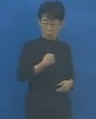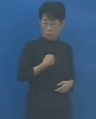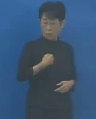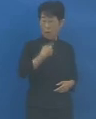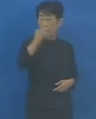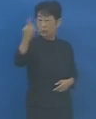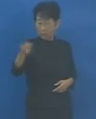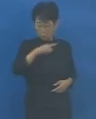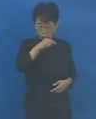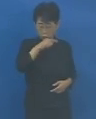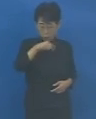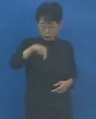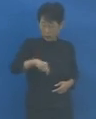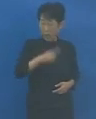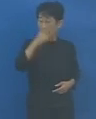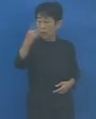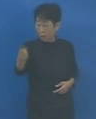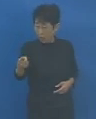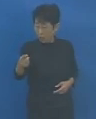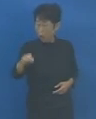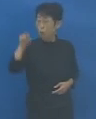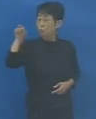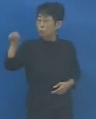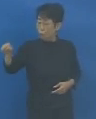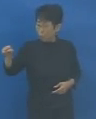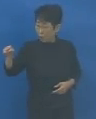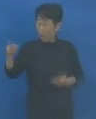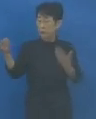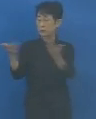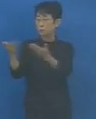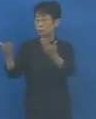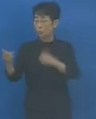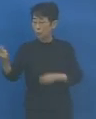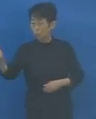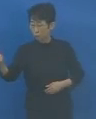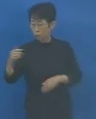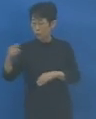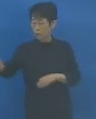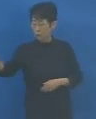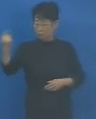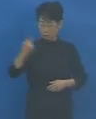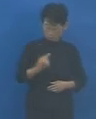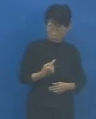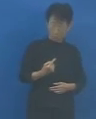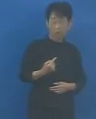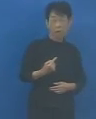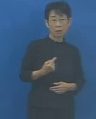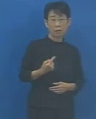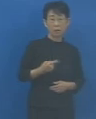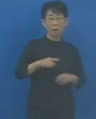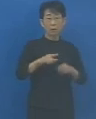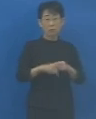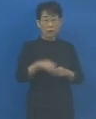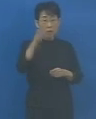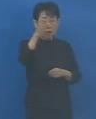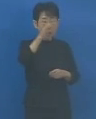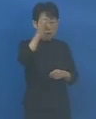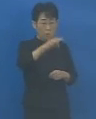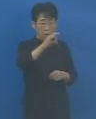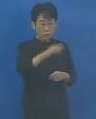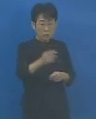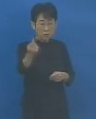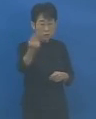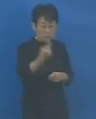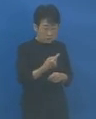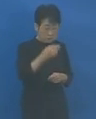人とか、あるいは向こうから仕事で来た人で、実は観光地にやってきてそれで